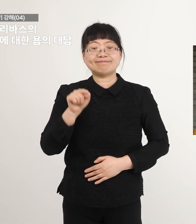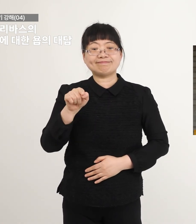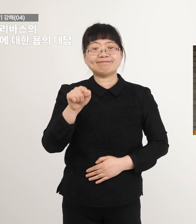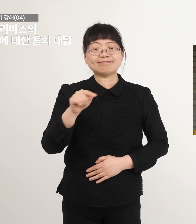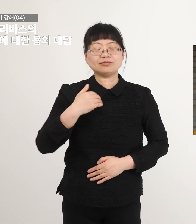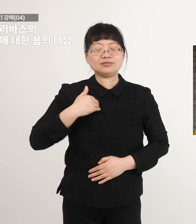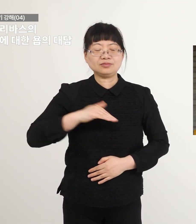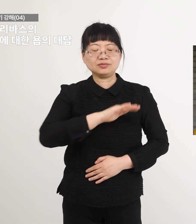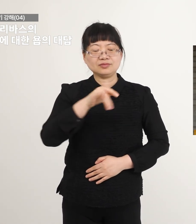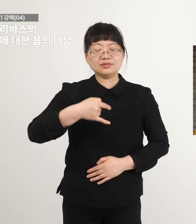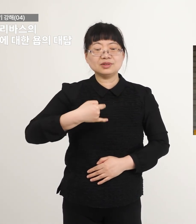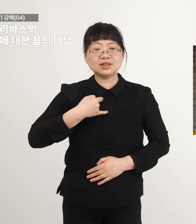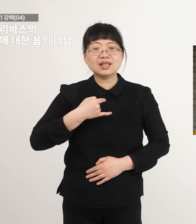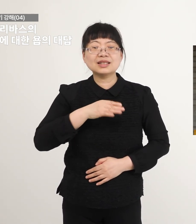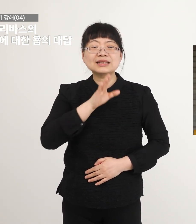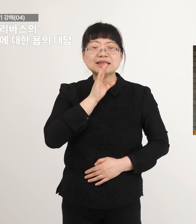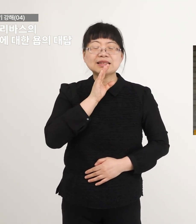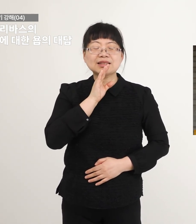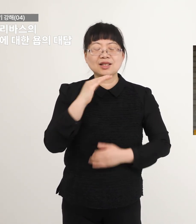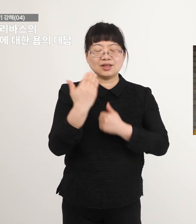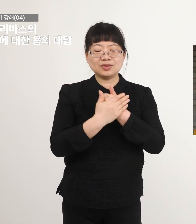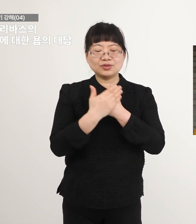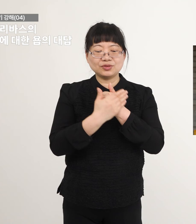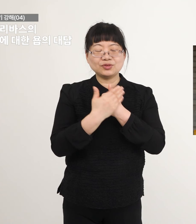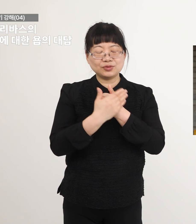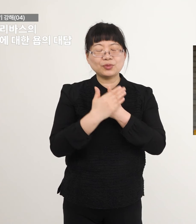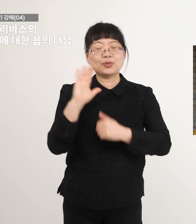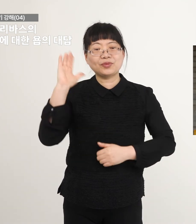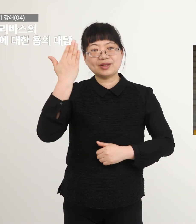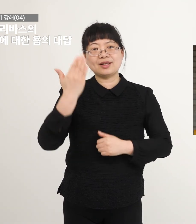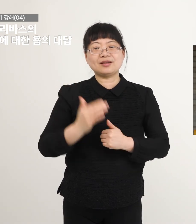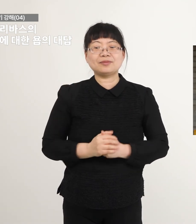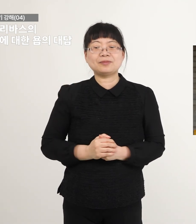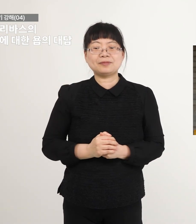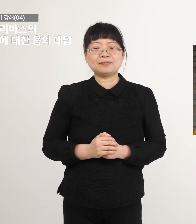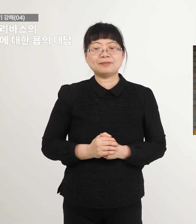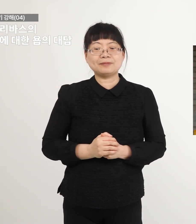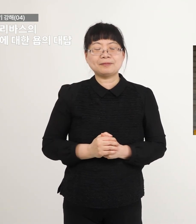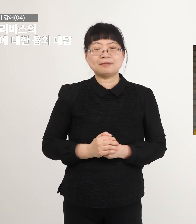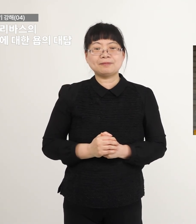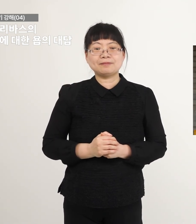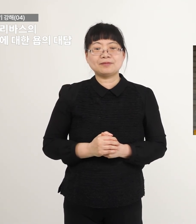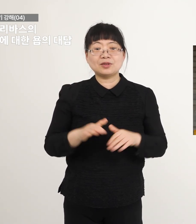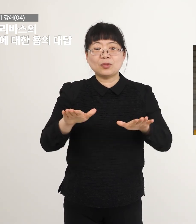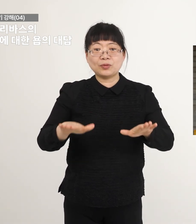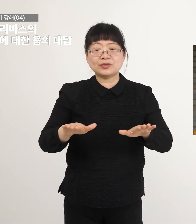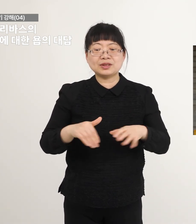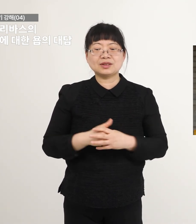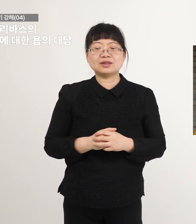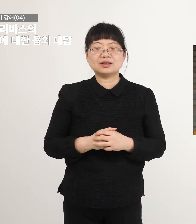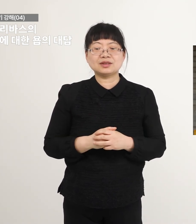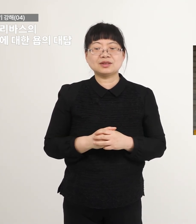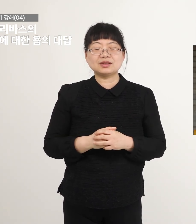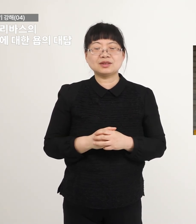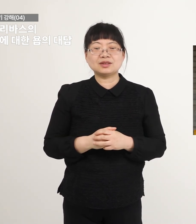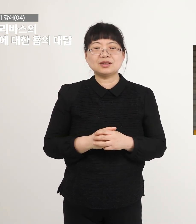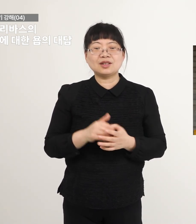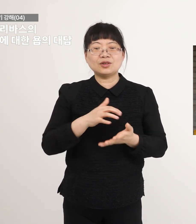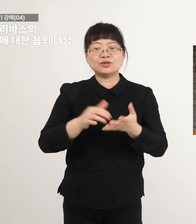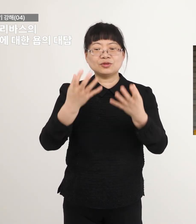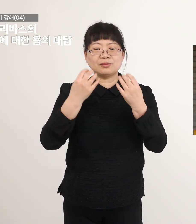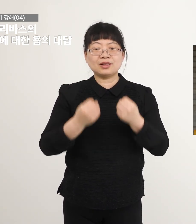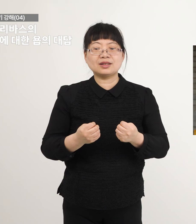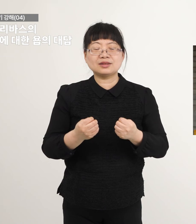이것이 우리에게 참된 위로일 수밖에 없는 거죠. 오늘 이